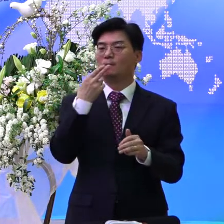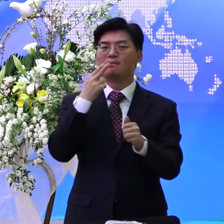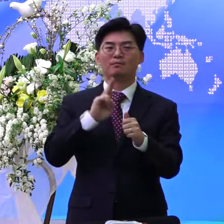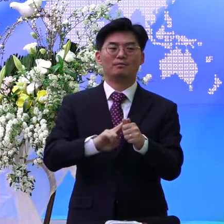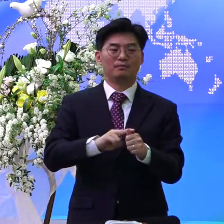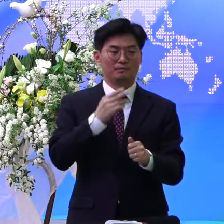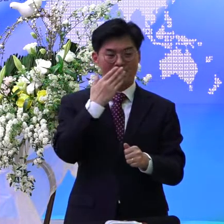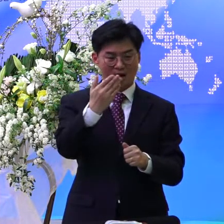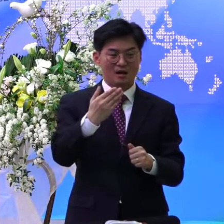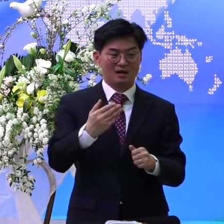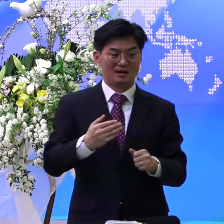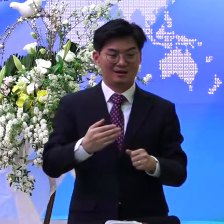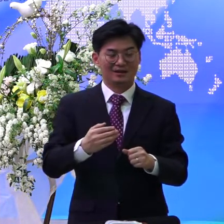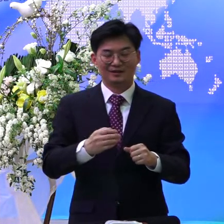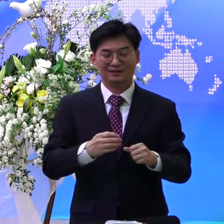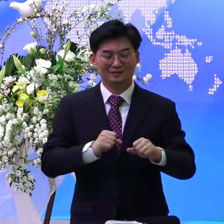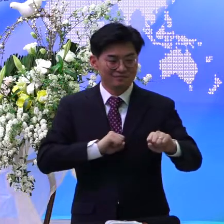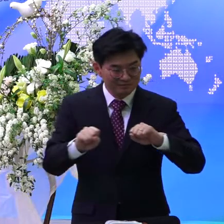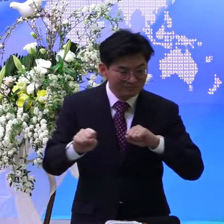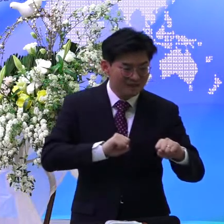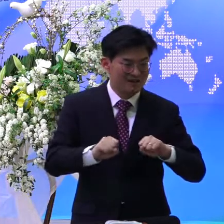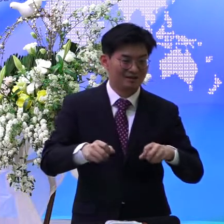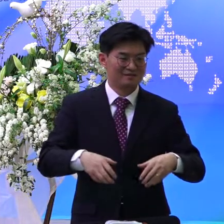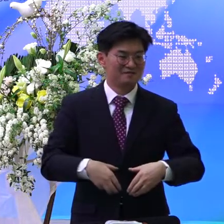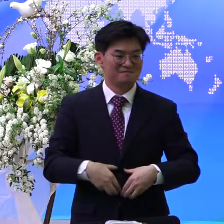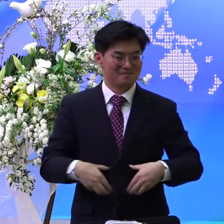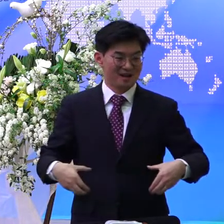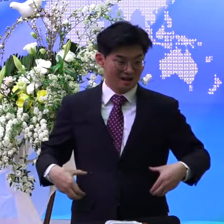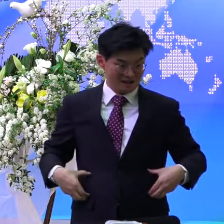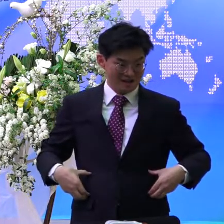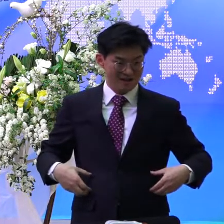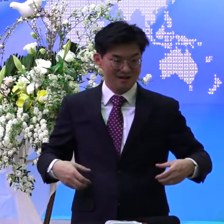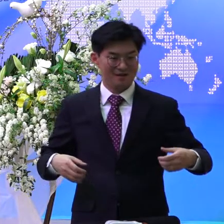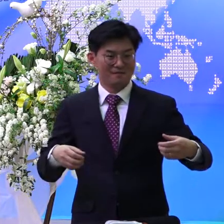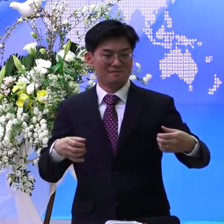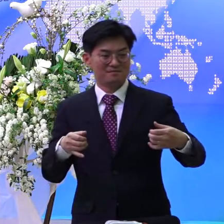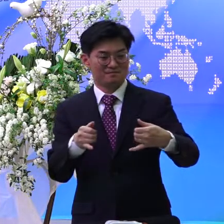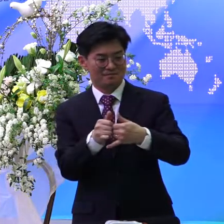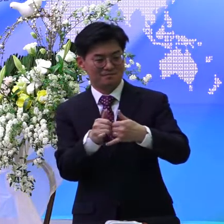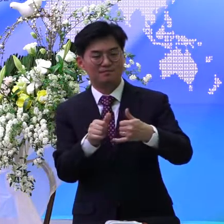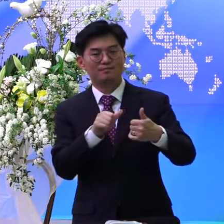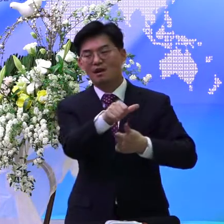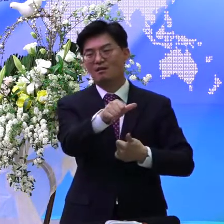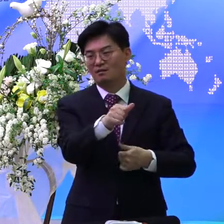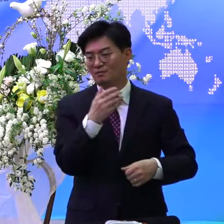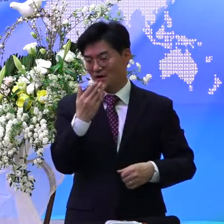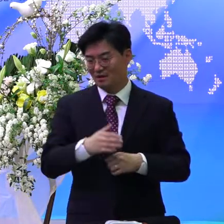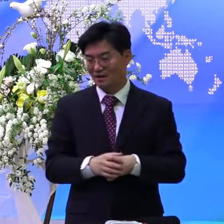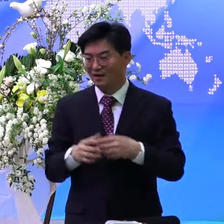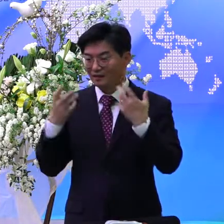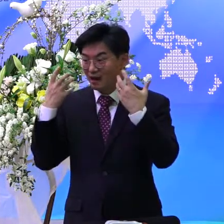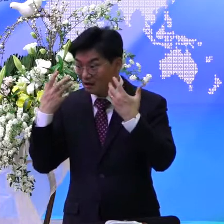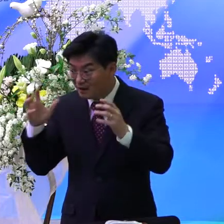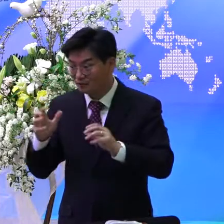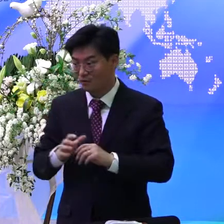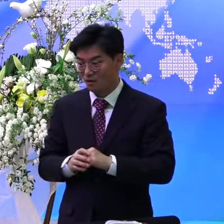다니엘에게는 사자굴에 던져지게 했고 다니엘 세 친구에게는 뜨거운 풀무불에 들어가게 했습니다.